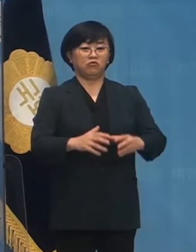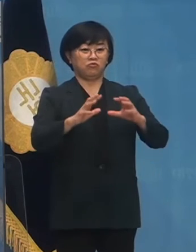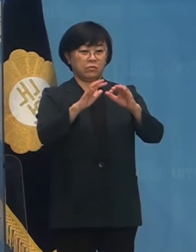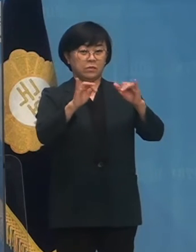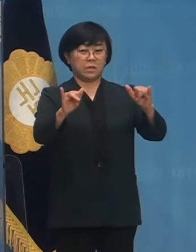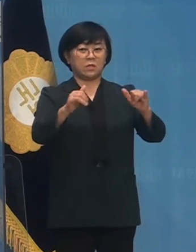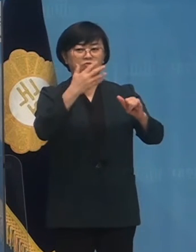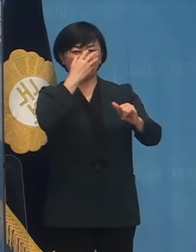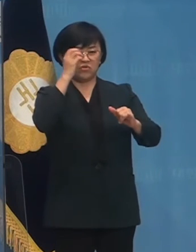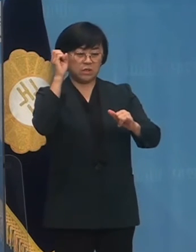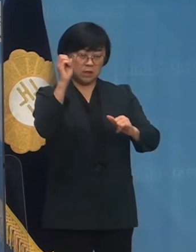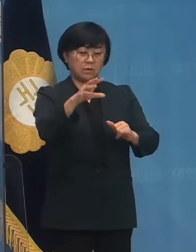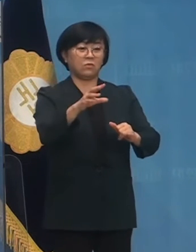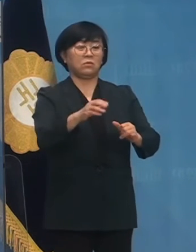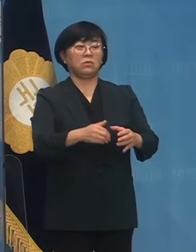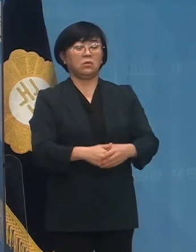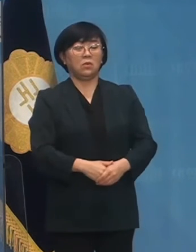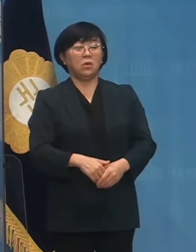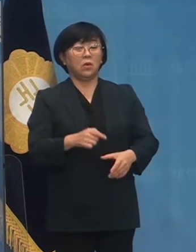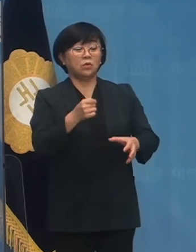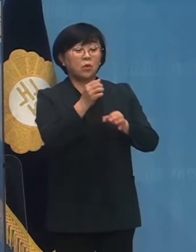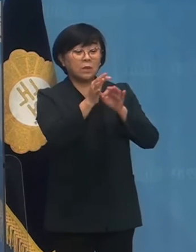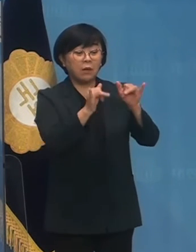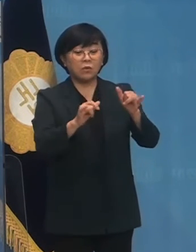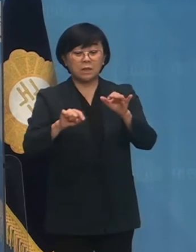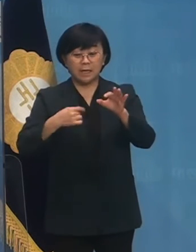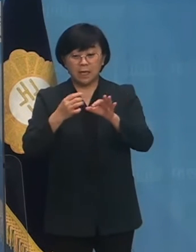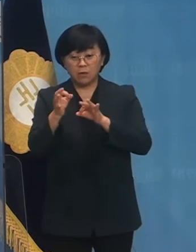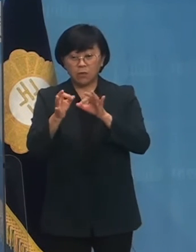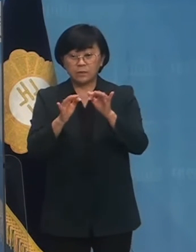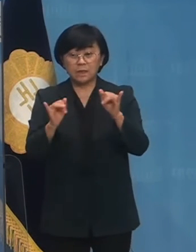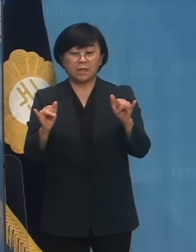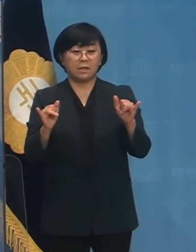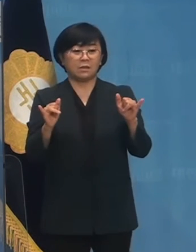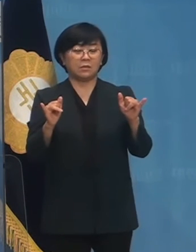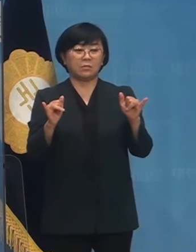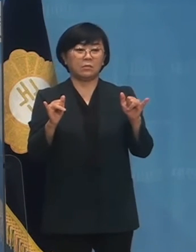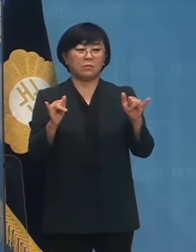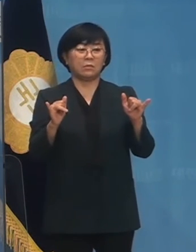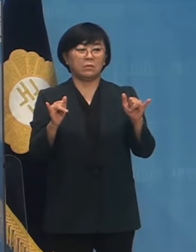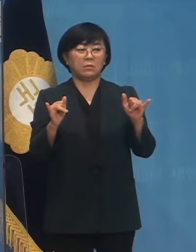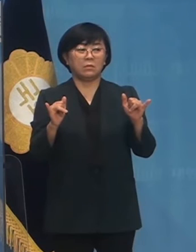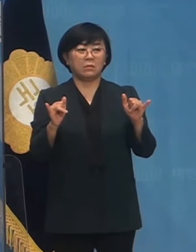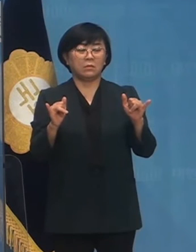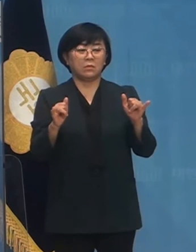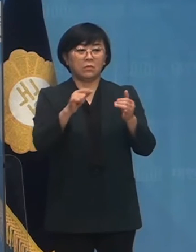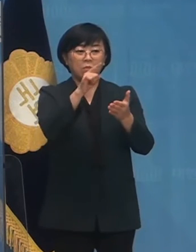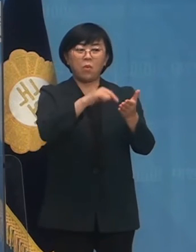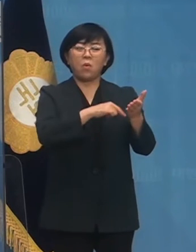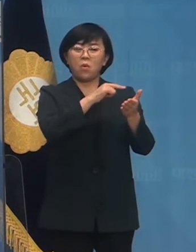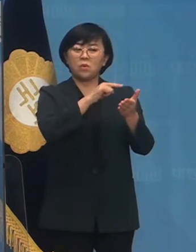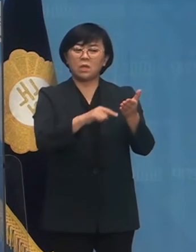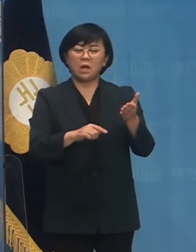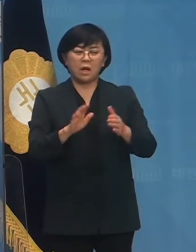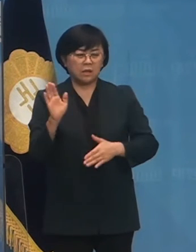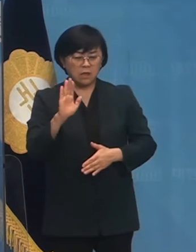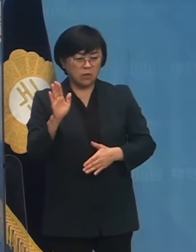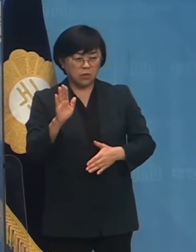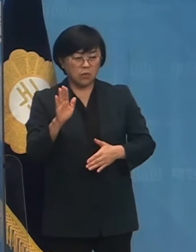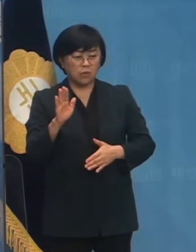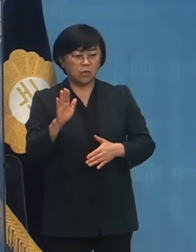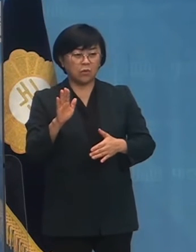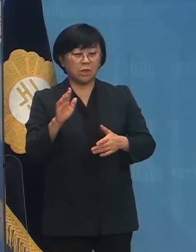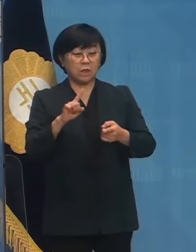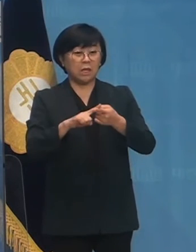국민을 무시하고 소상공인 자영업자를 어떻게든지 보상을 안 해주겠다는